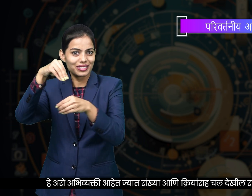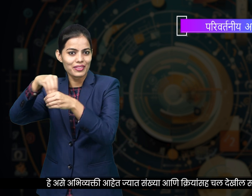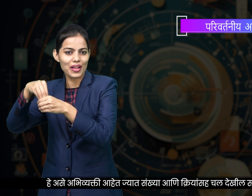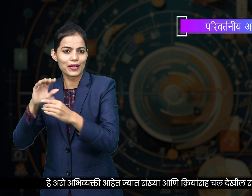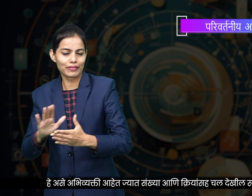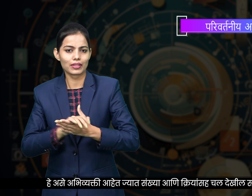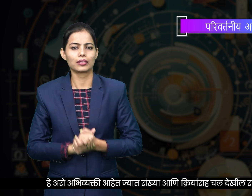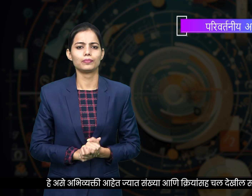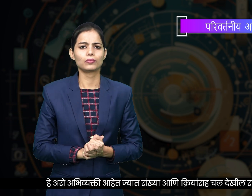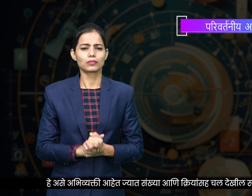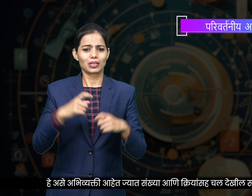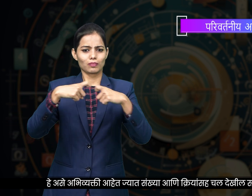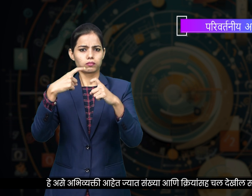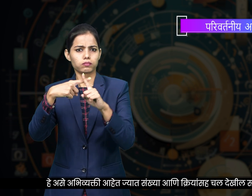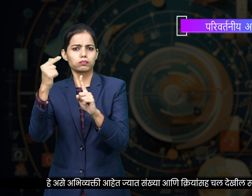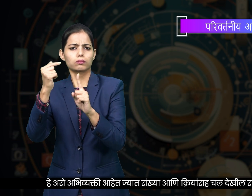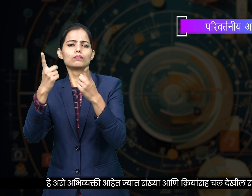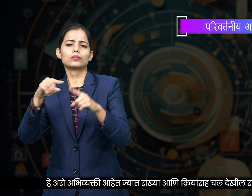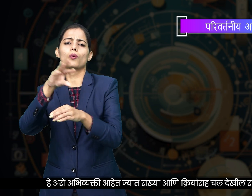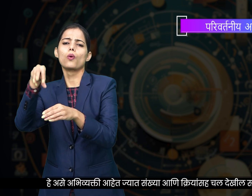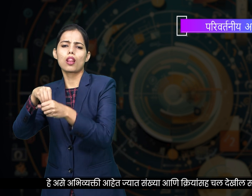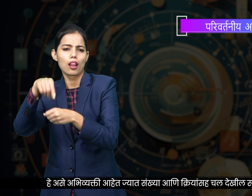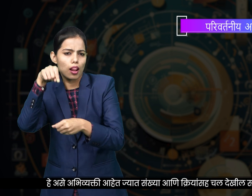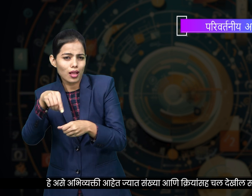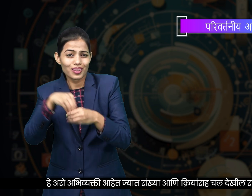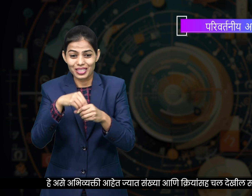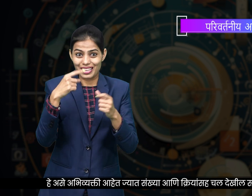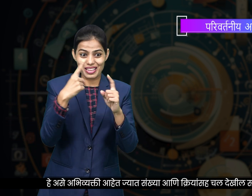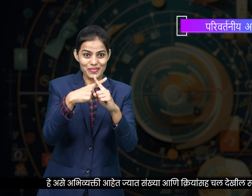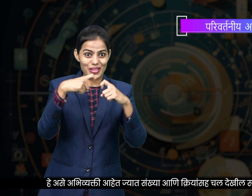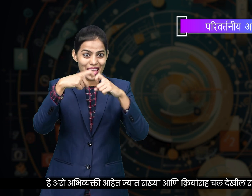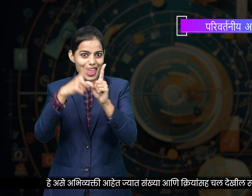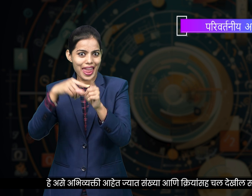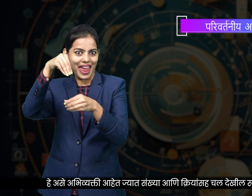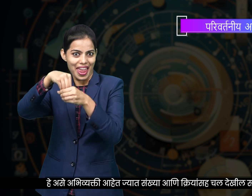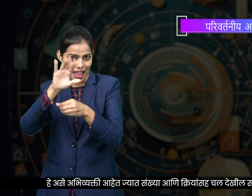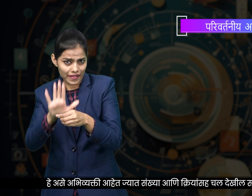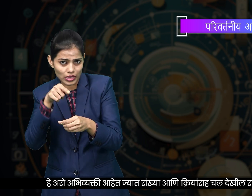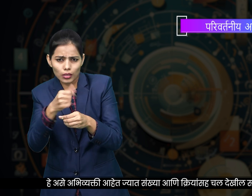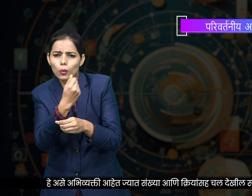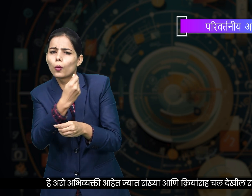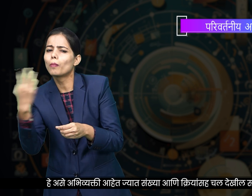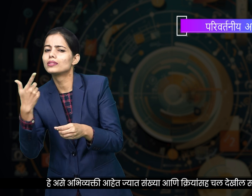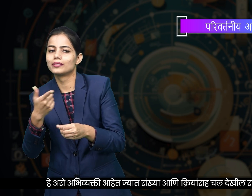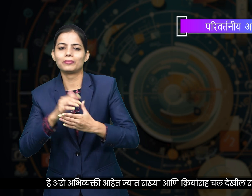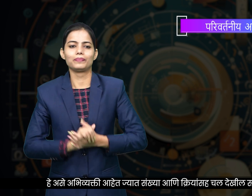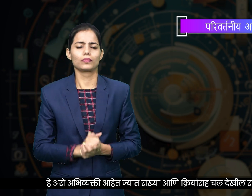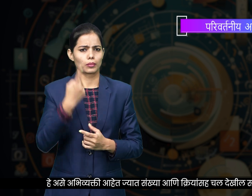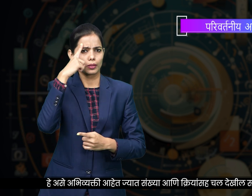हे असे अभिव्यक्ती आहेत ज्यात संख्या आणि क्रियांसह चल देखील समाविष्ट आहेत.